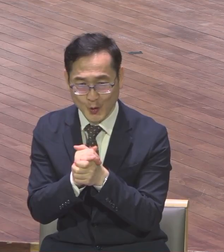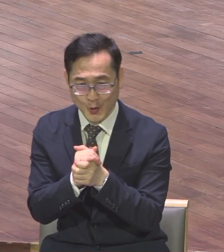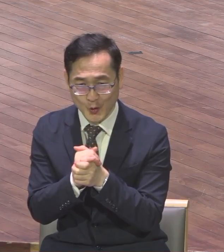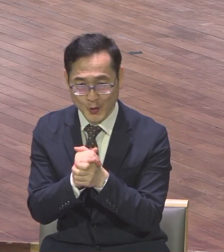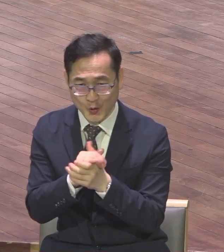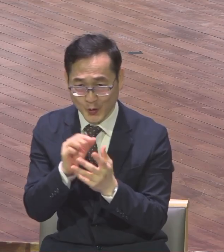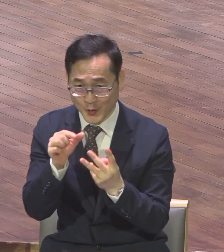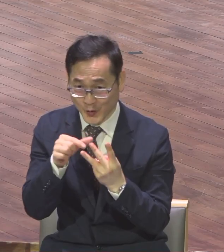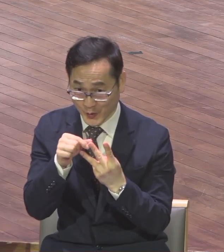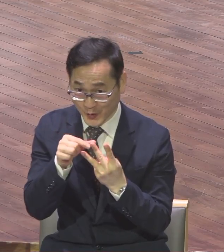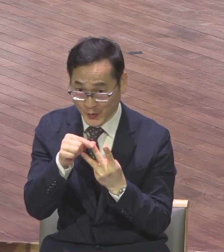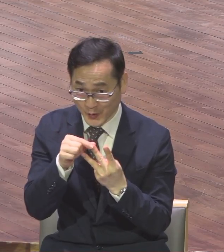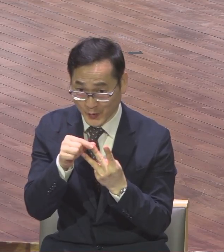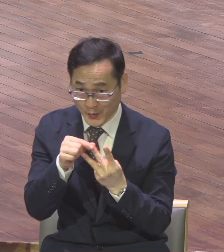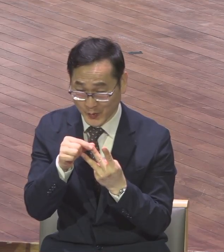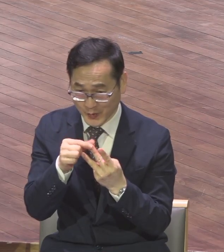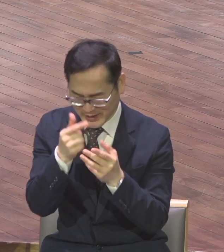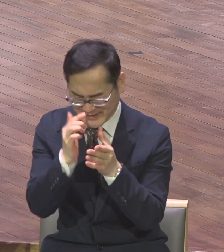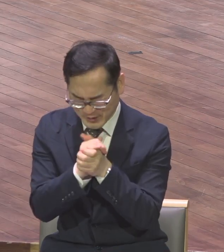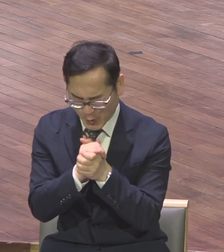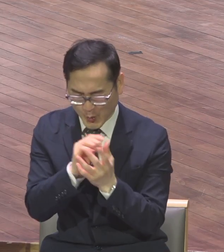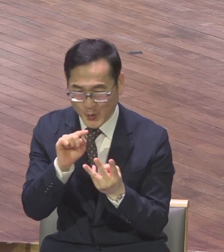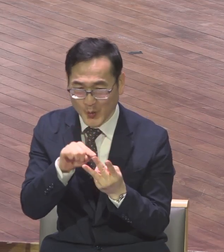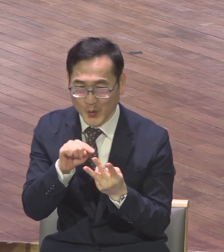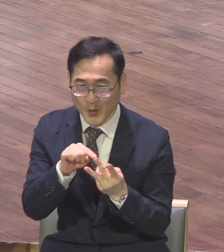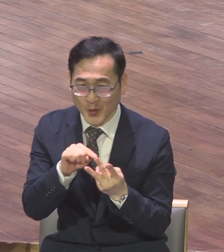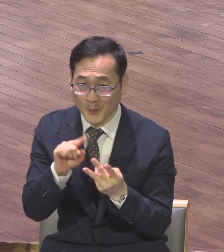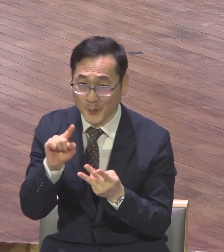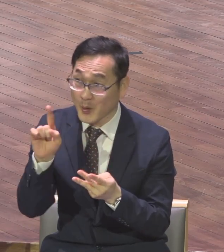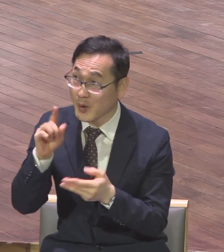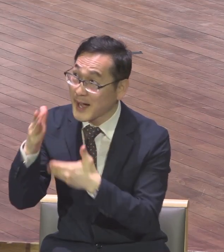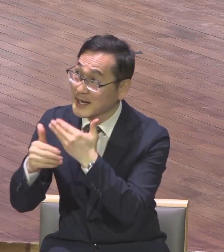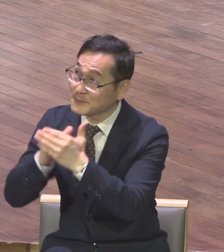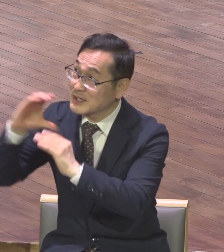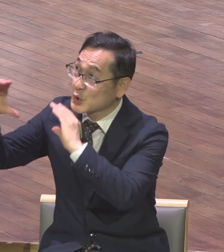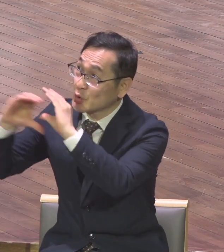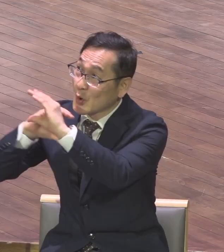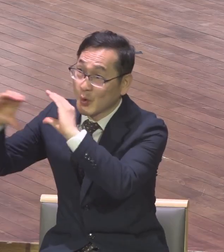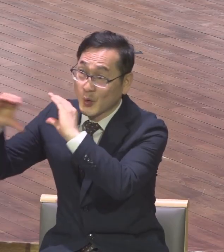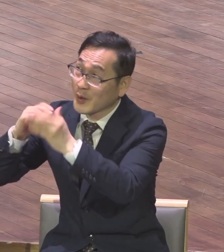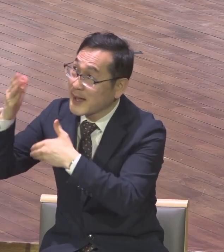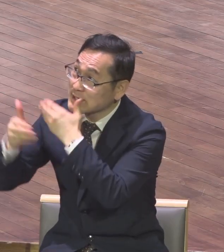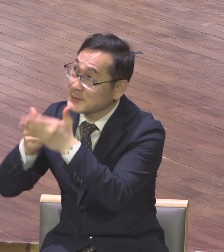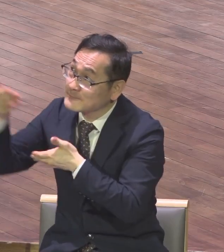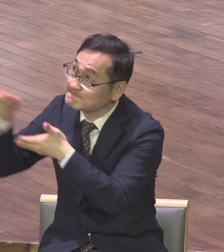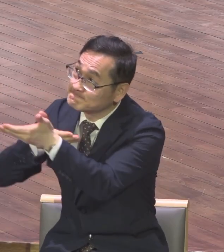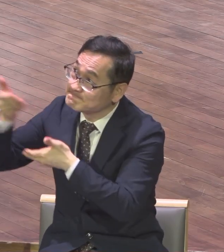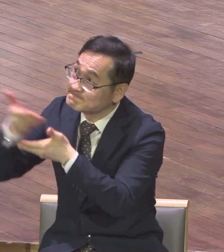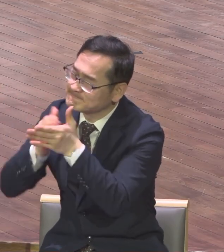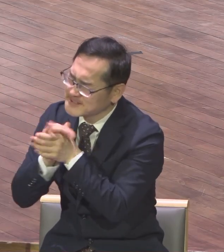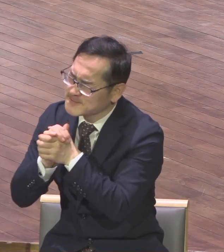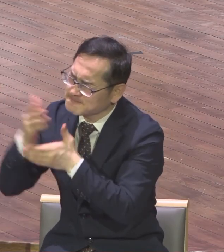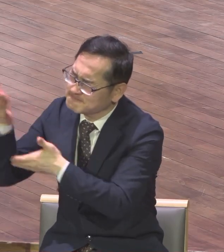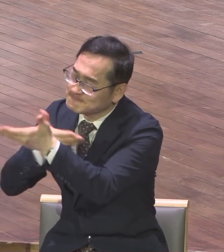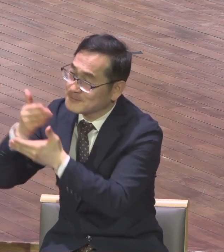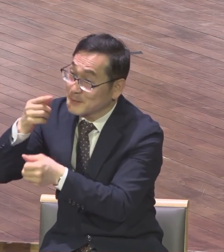있습니다. 쉬지 말고 기도하라. 하나님과의 영적 소통이 사실적으로 이루어지게 되면